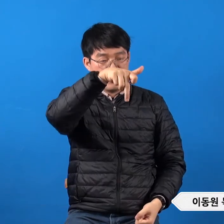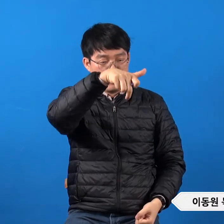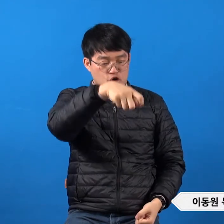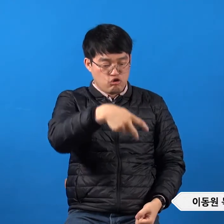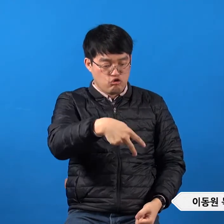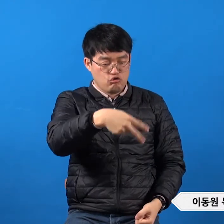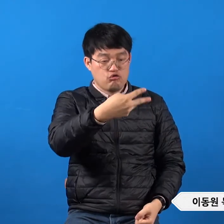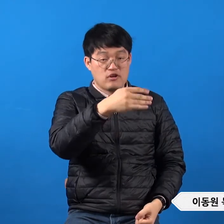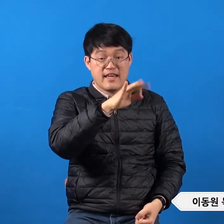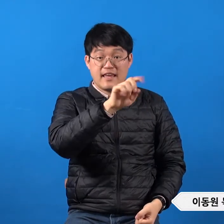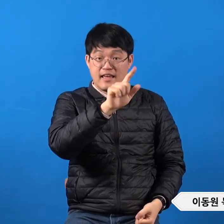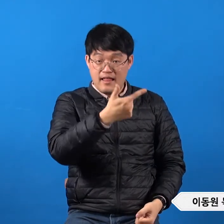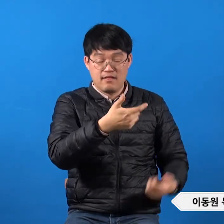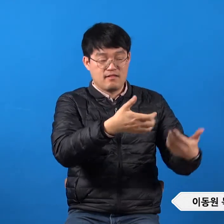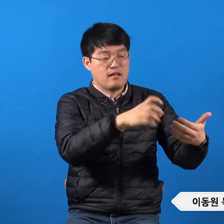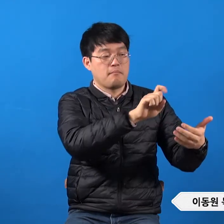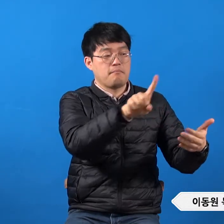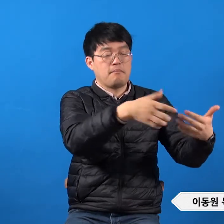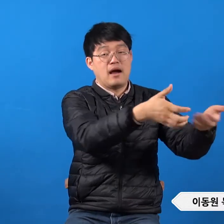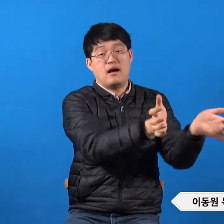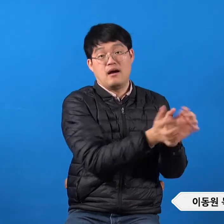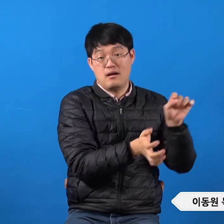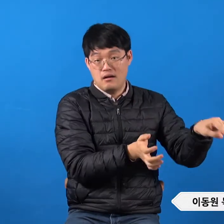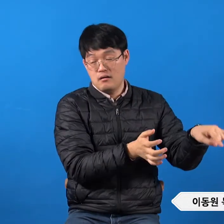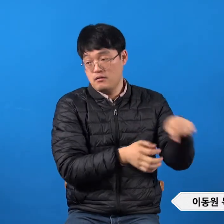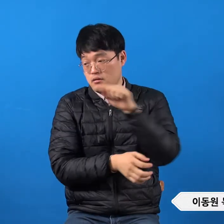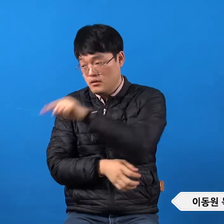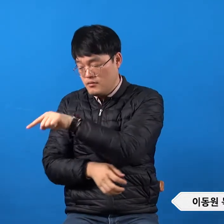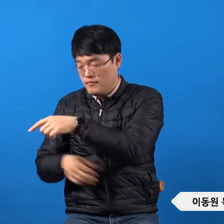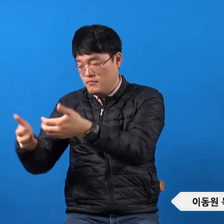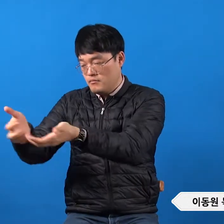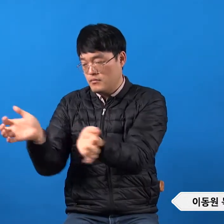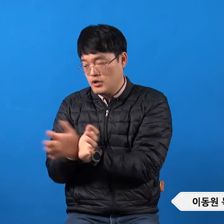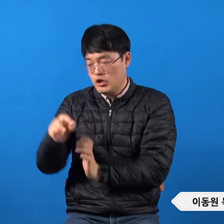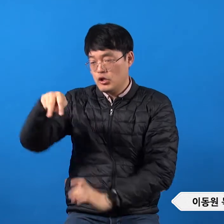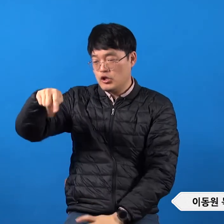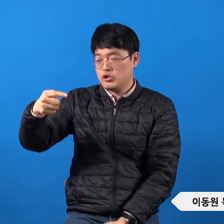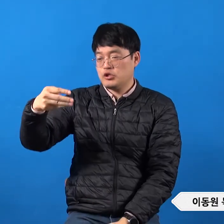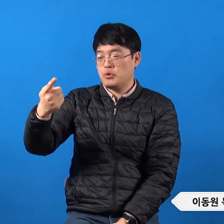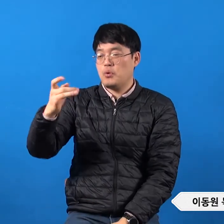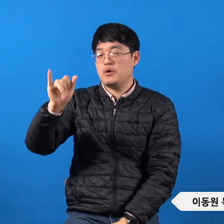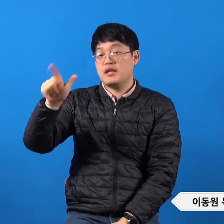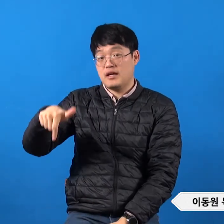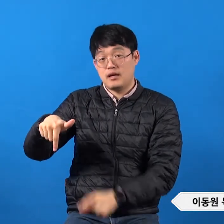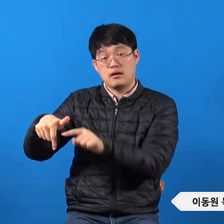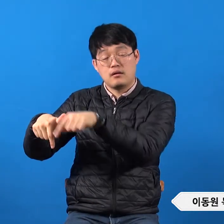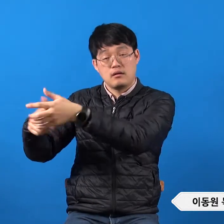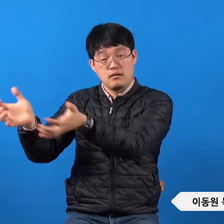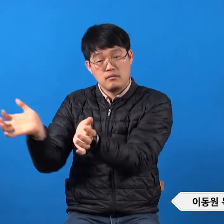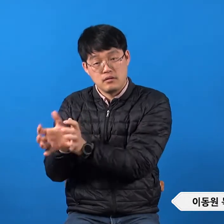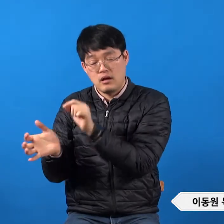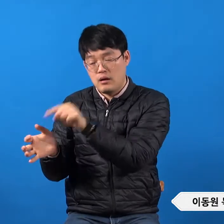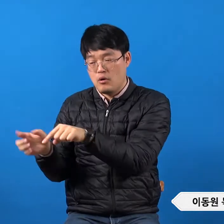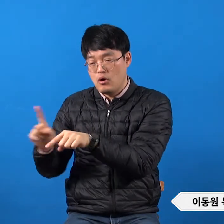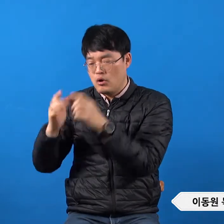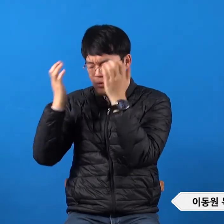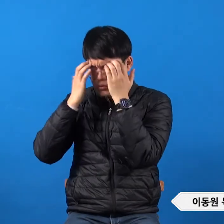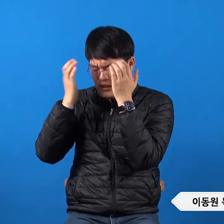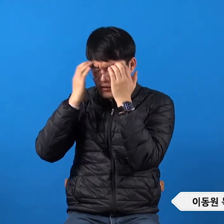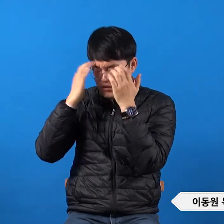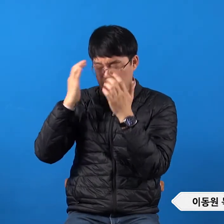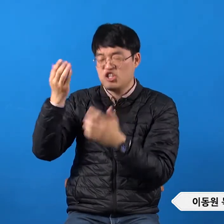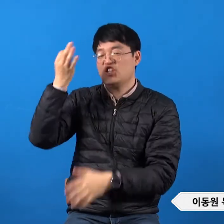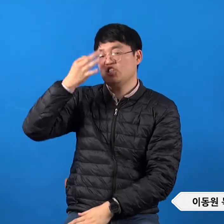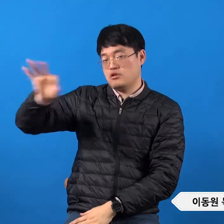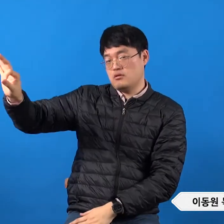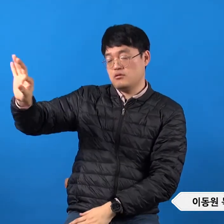근데 반대로 스토익은 고난의 현실을 긍정합니다. 그리고 고난을 극복하라고